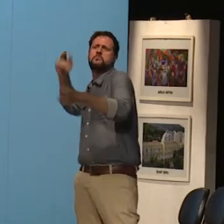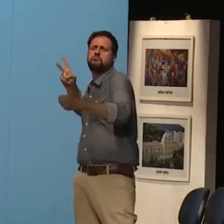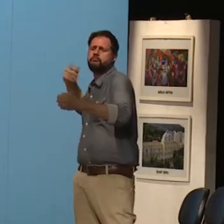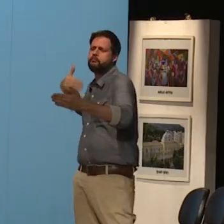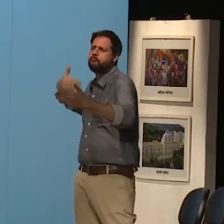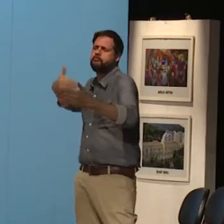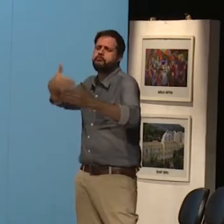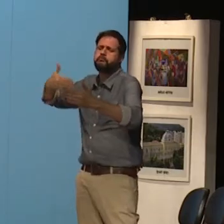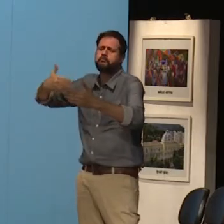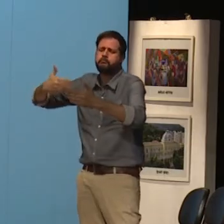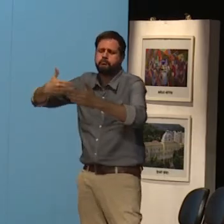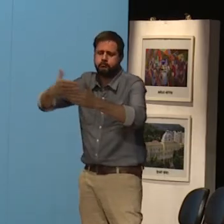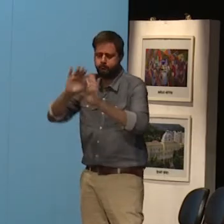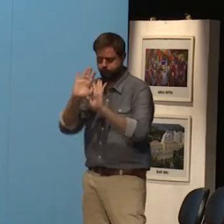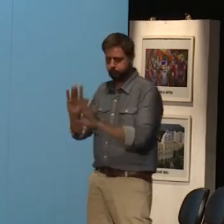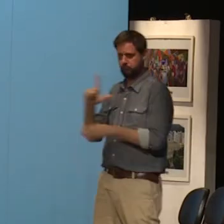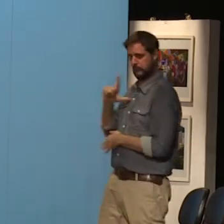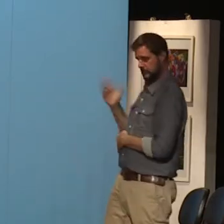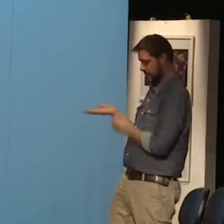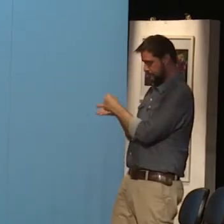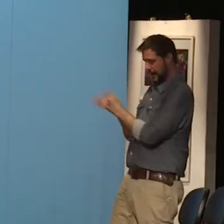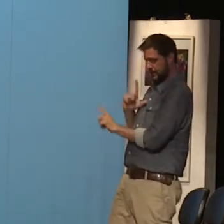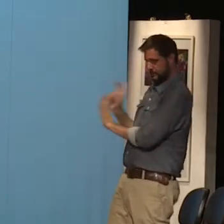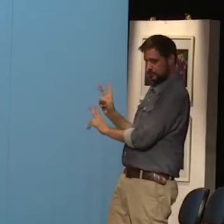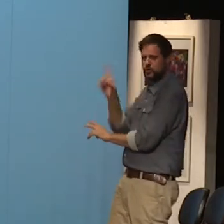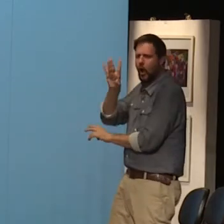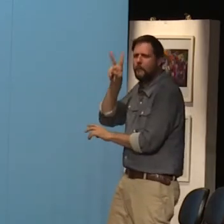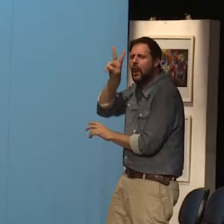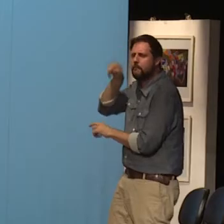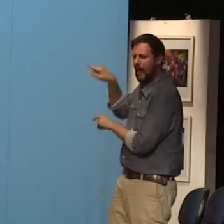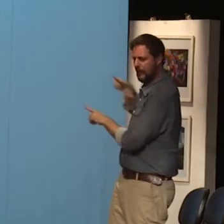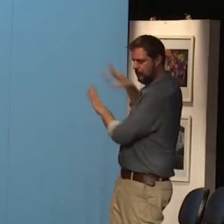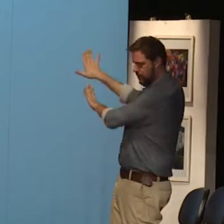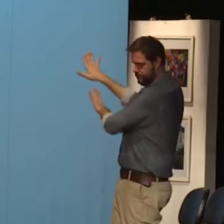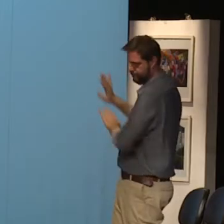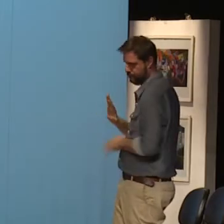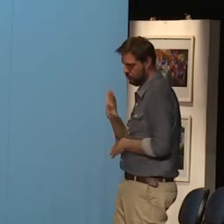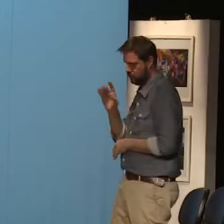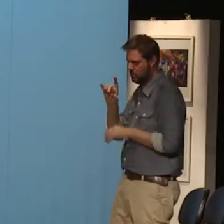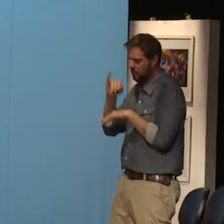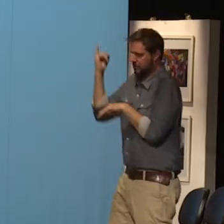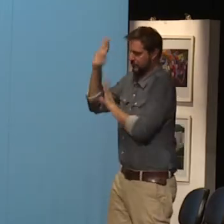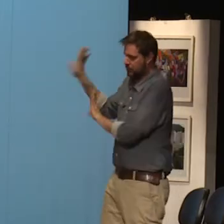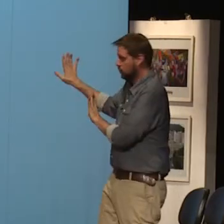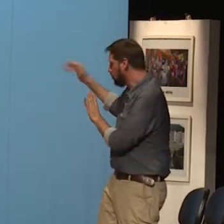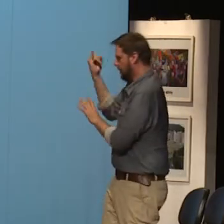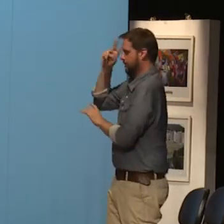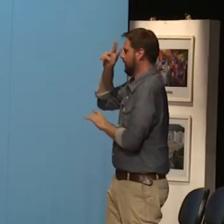tem 30, 40 anos, 50 anos atrás, a gente só lembrava da base, mas isso não é muito